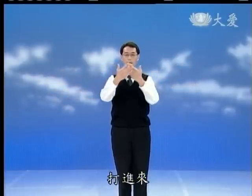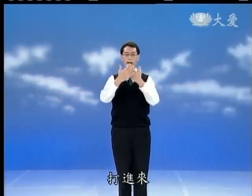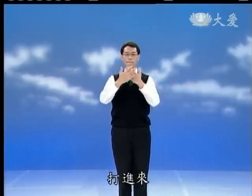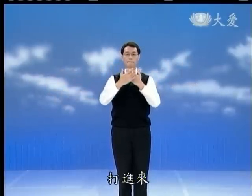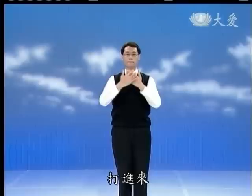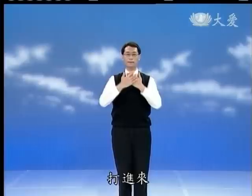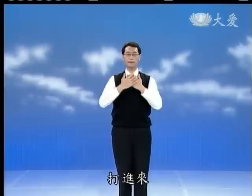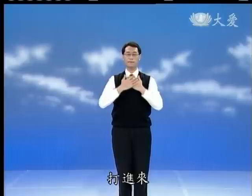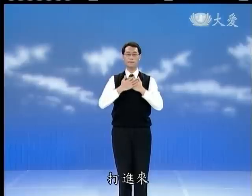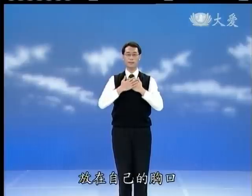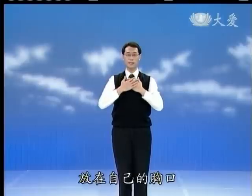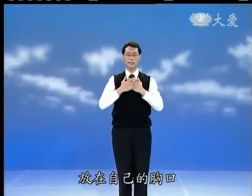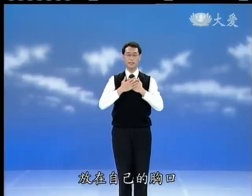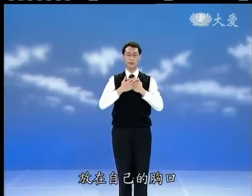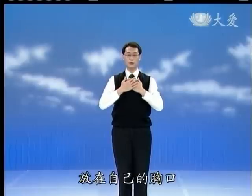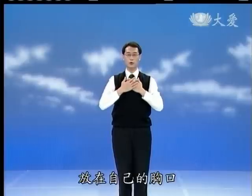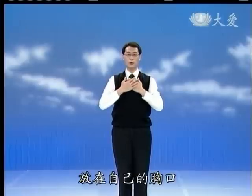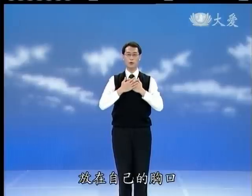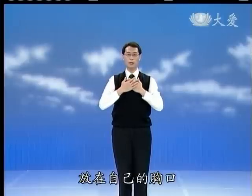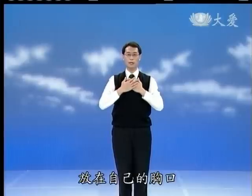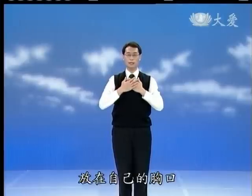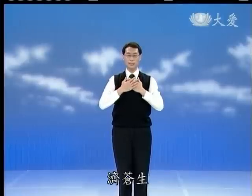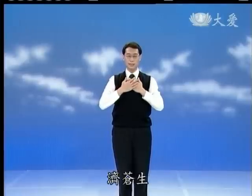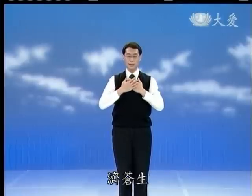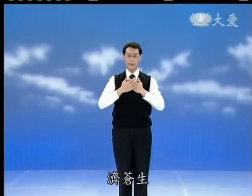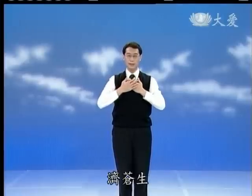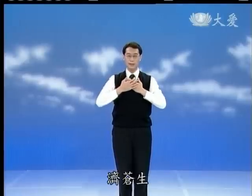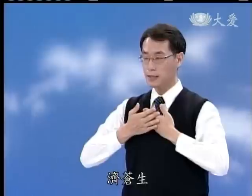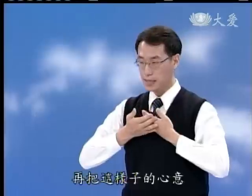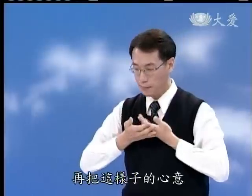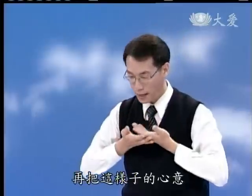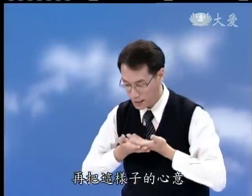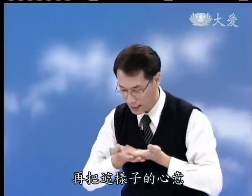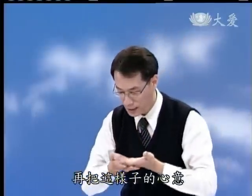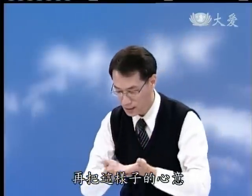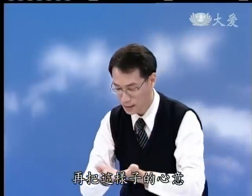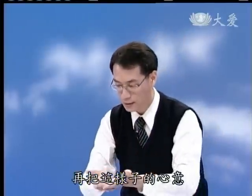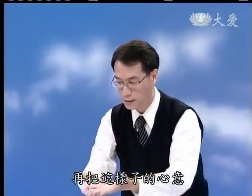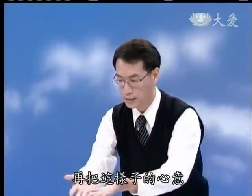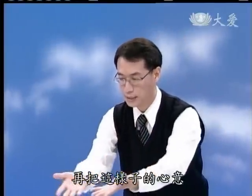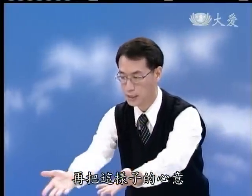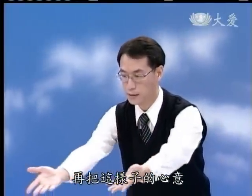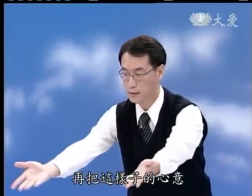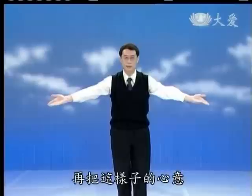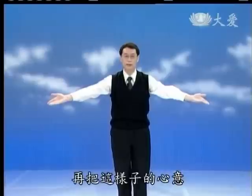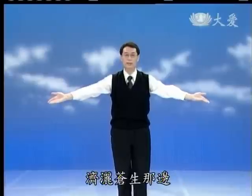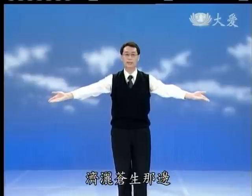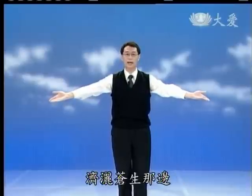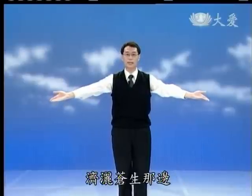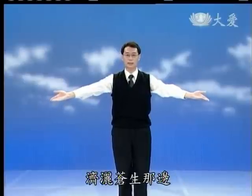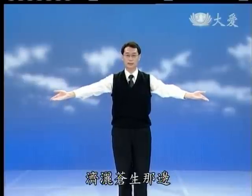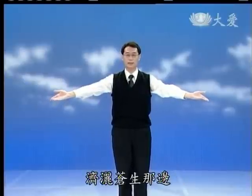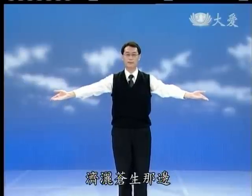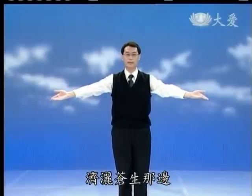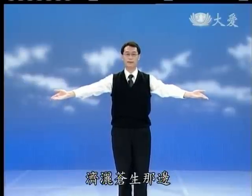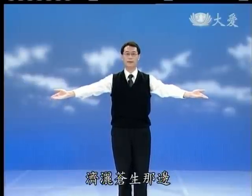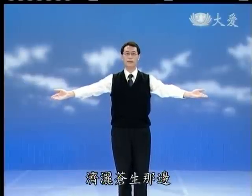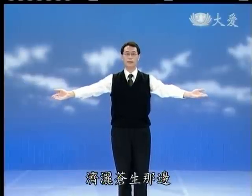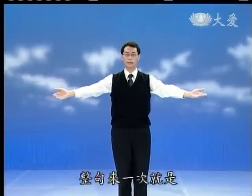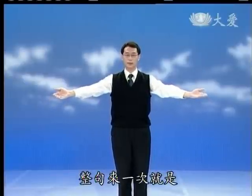来，放在自己的胸口。济苍生再把这样子的心意济洒苍生那边。那整